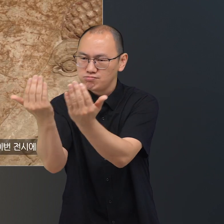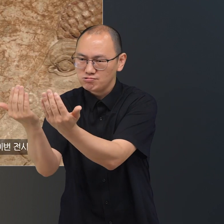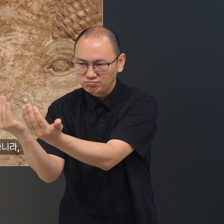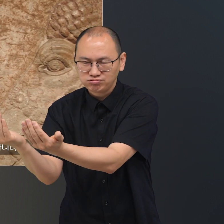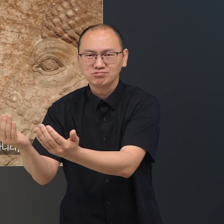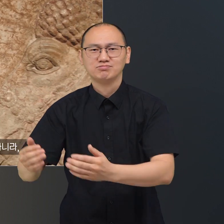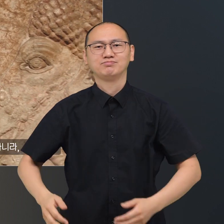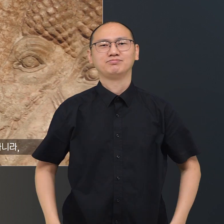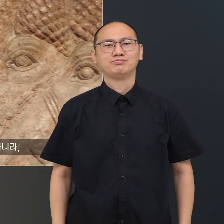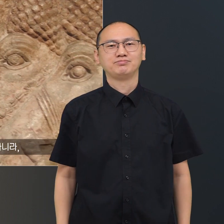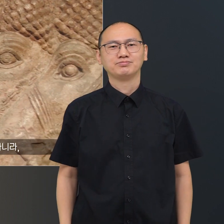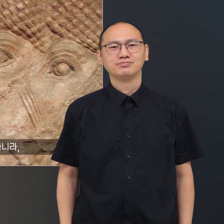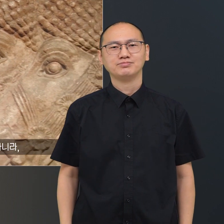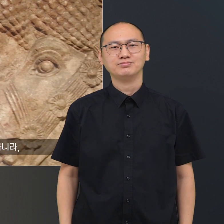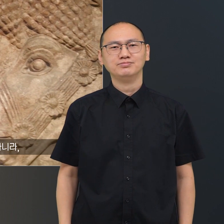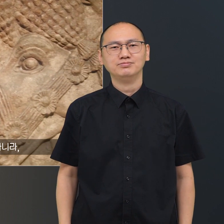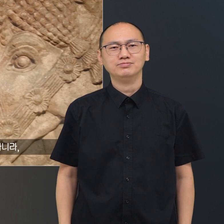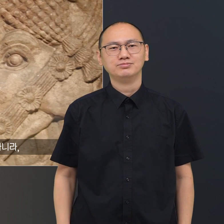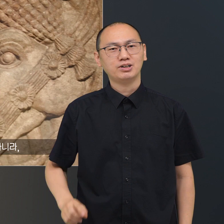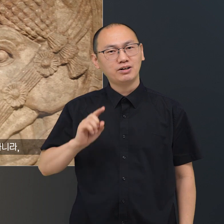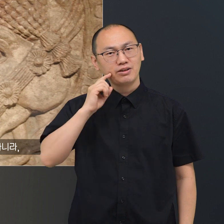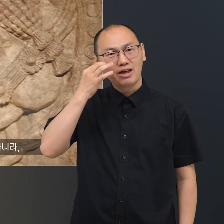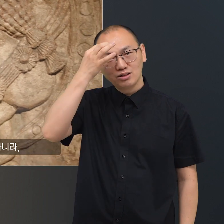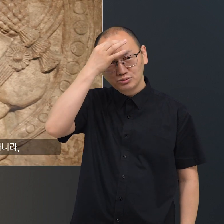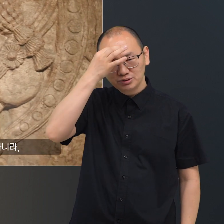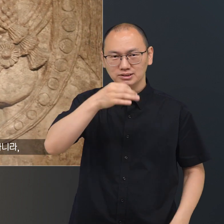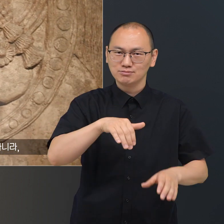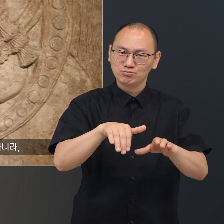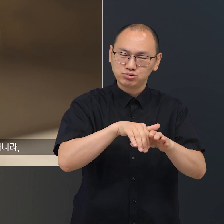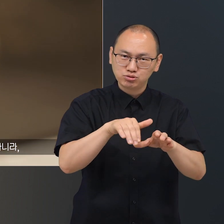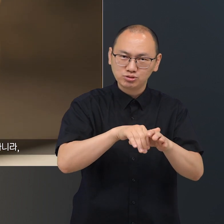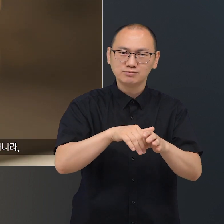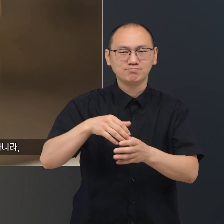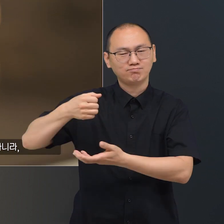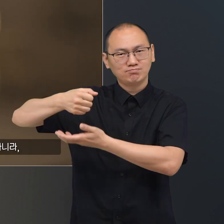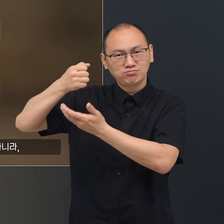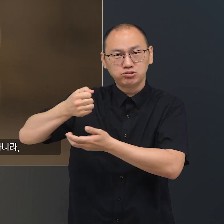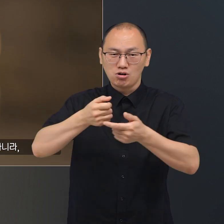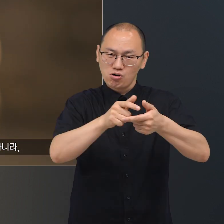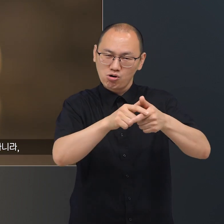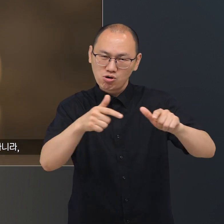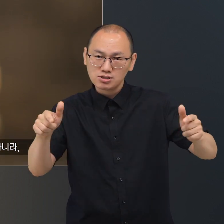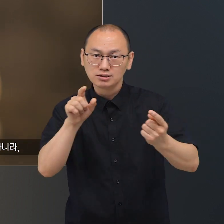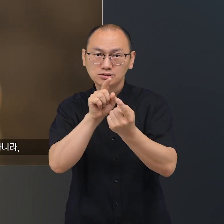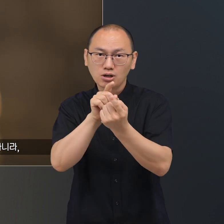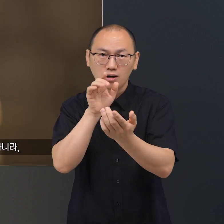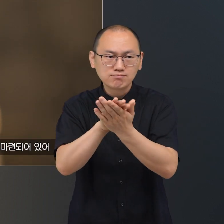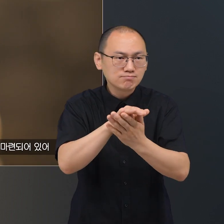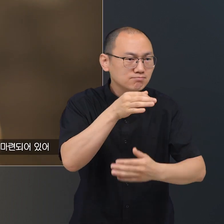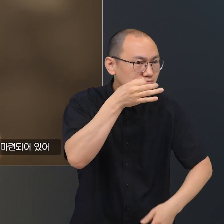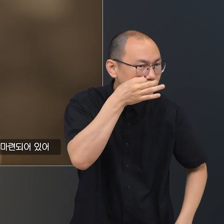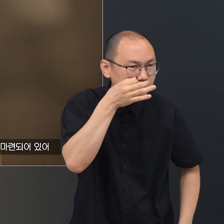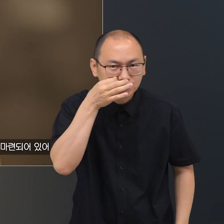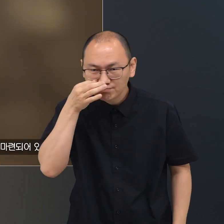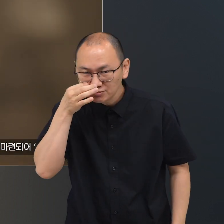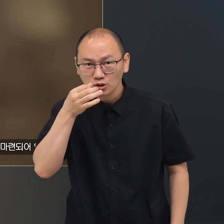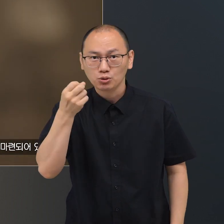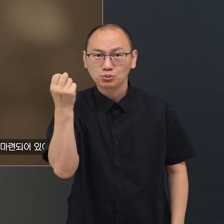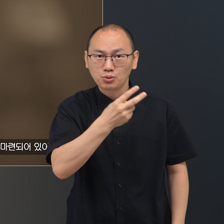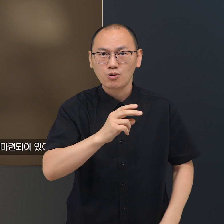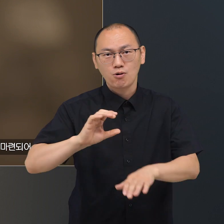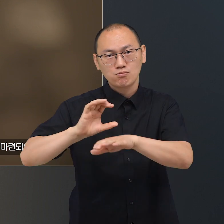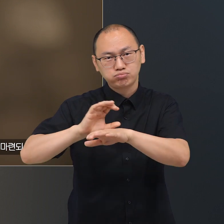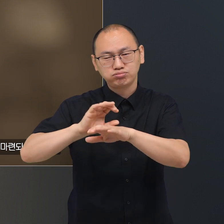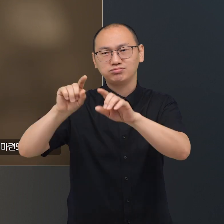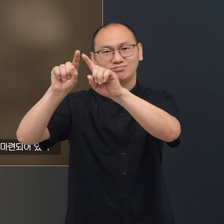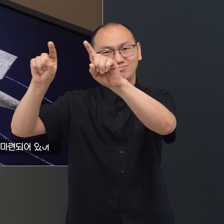다양한 예술품과 문화유산을 직접 볼 수 있을 뿐만 아니라 전시품을 더욱